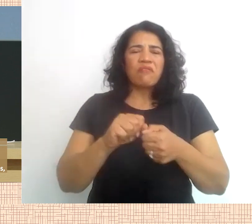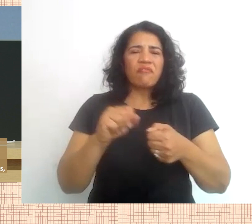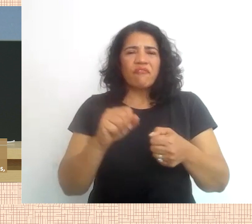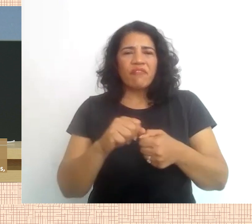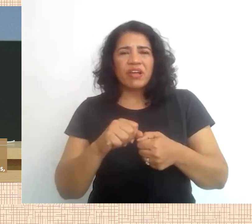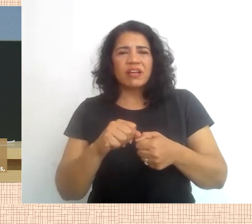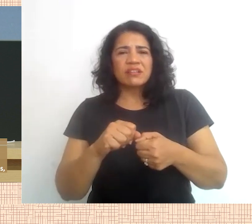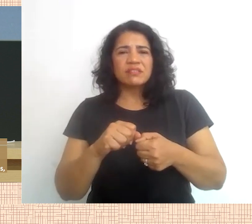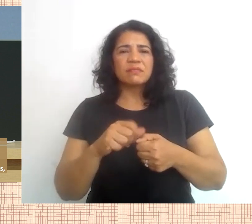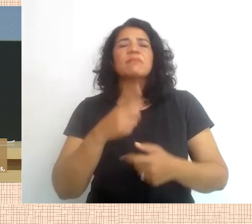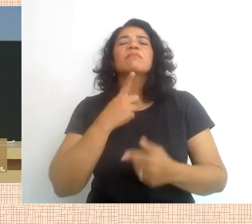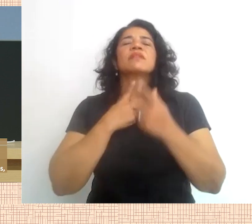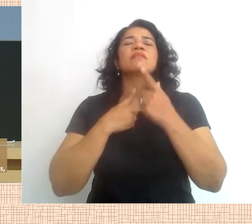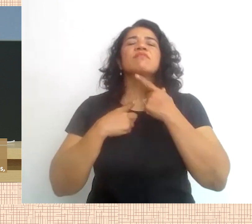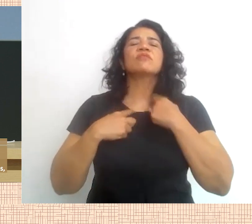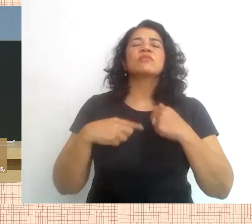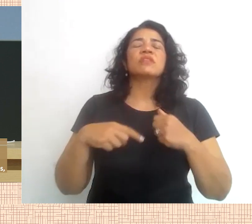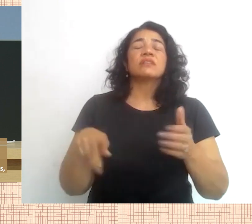Então você,